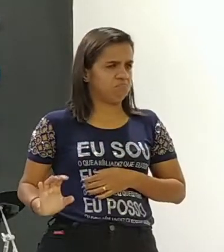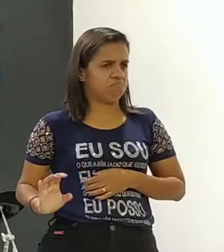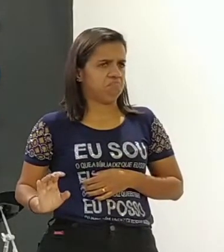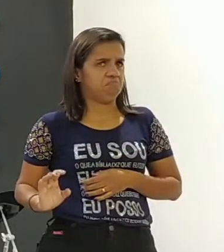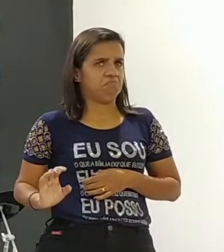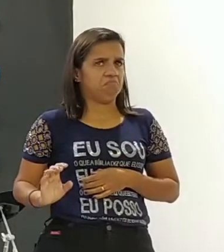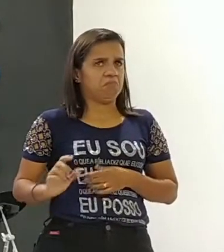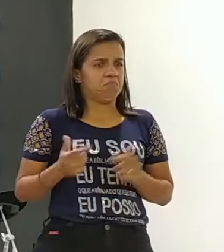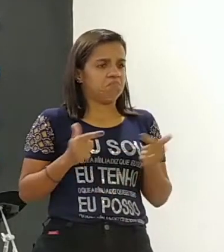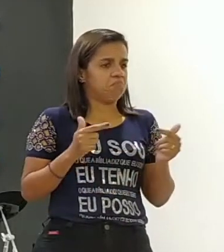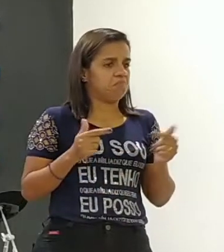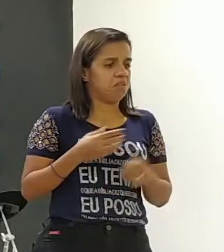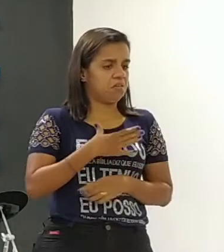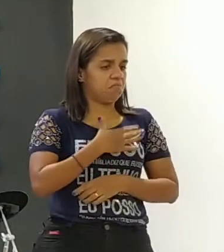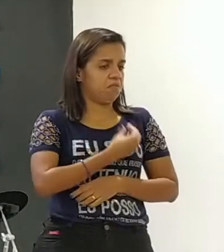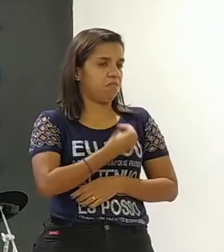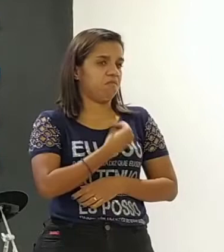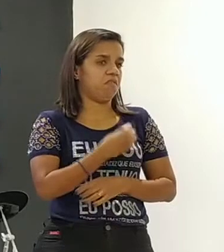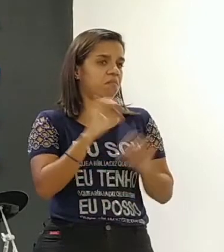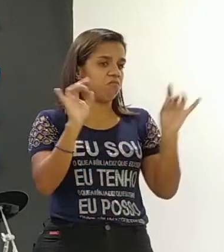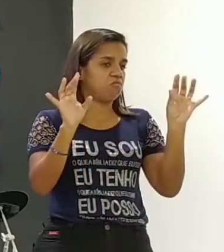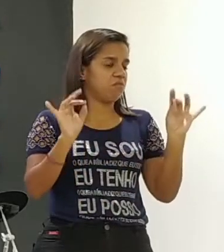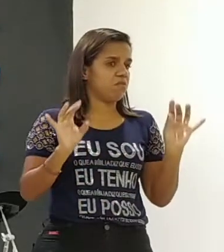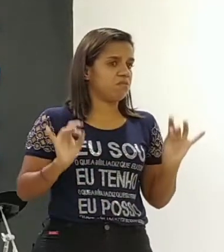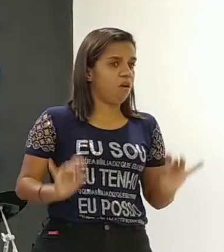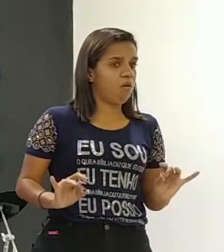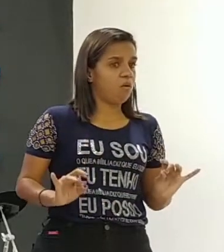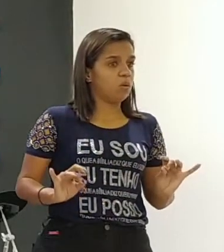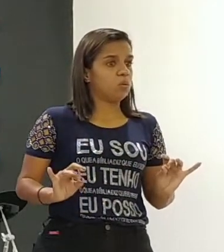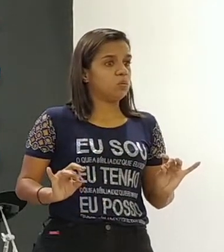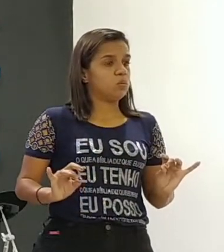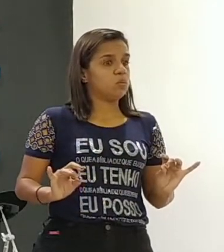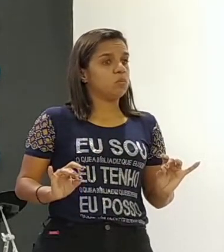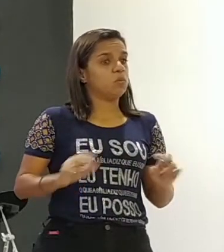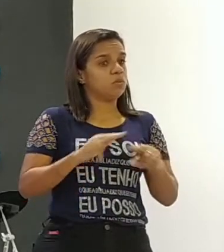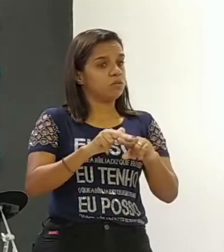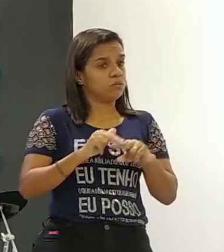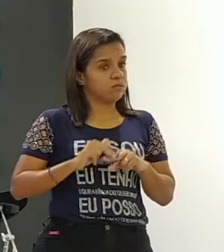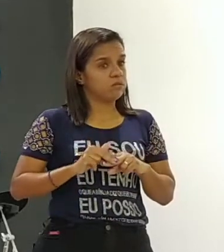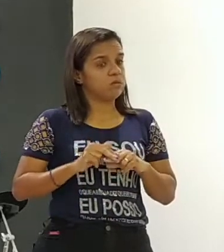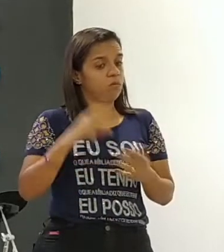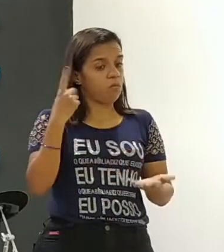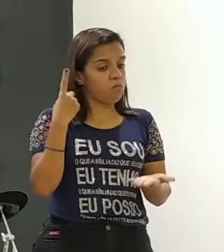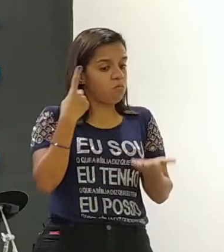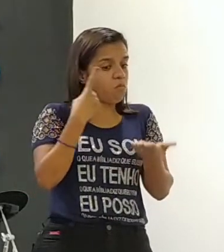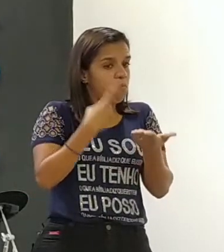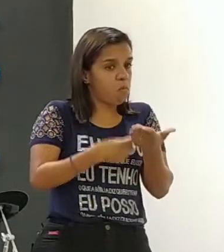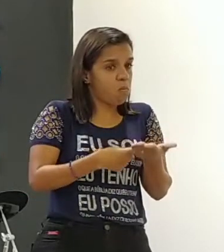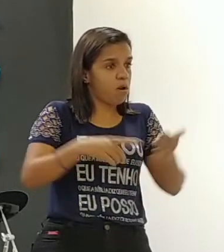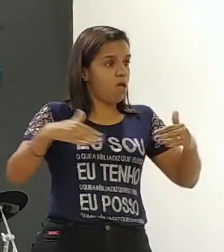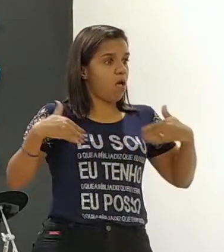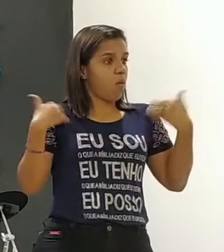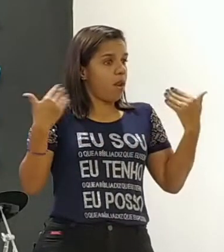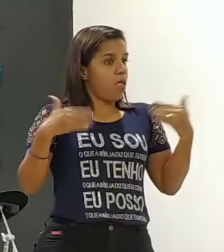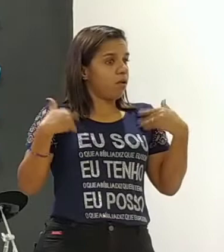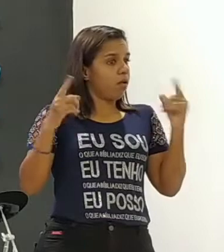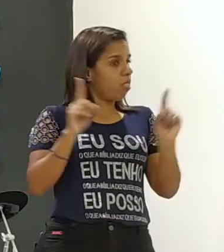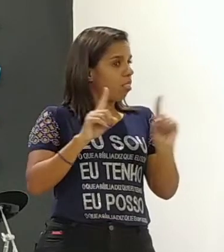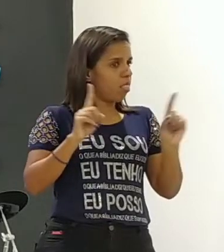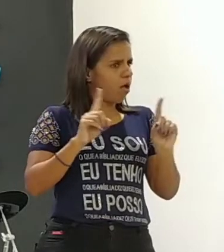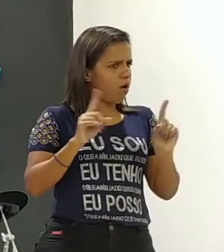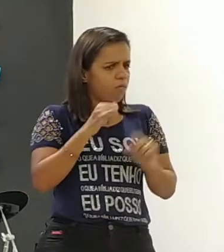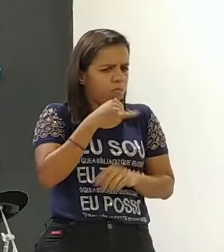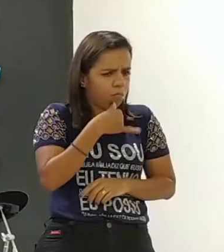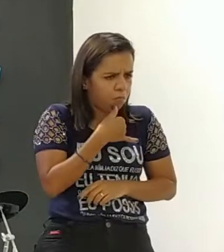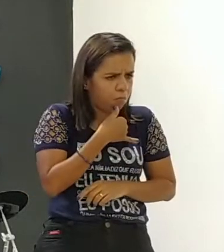tenho a minha vida por preciosa, contanto que cumpra com alegria, não com tristeza, não